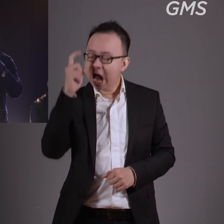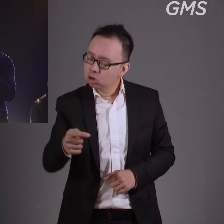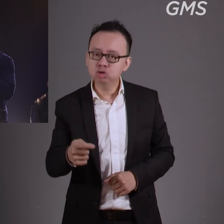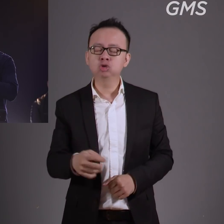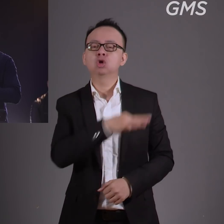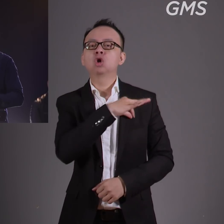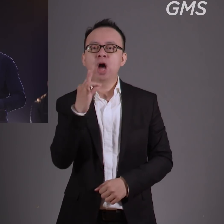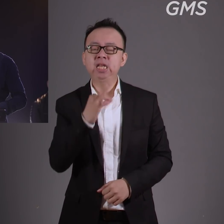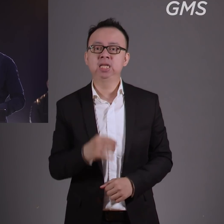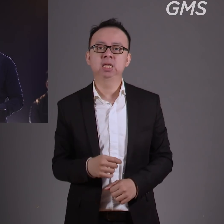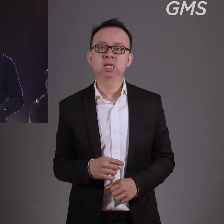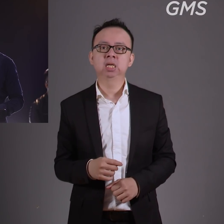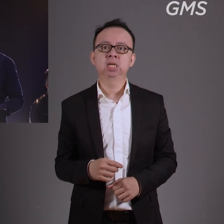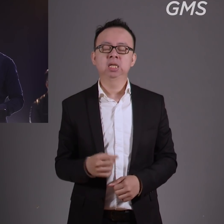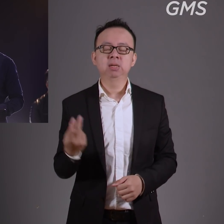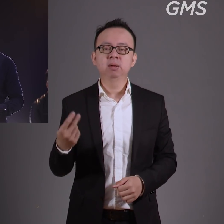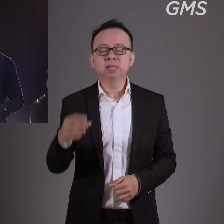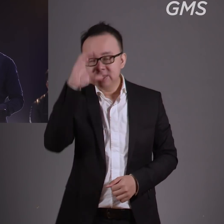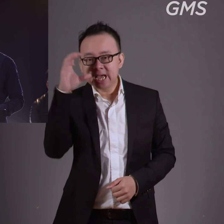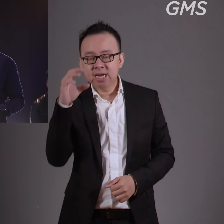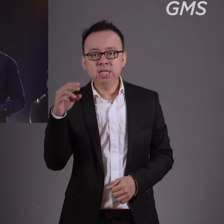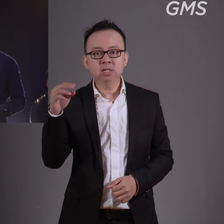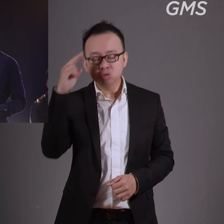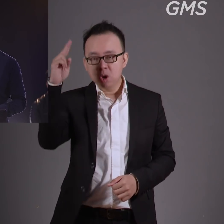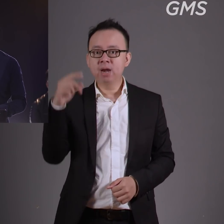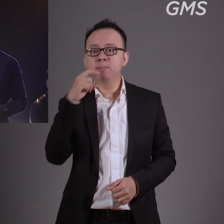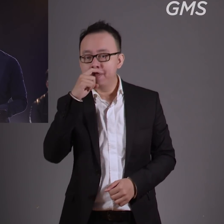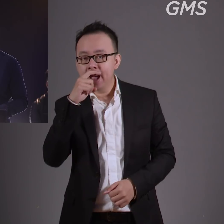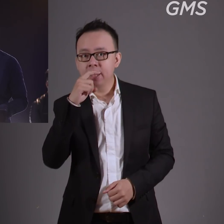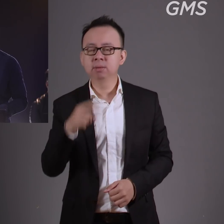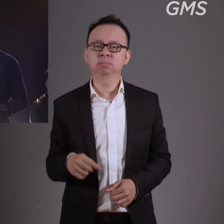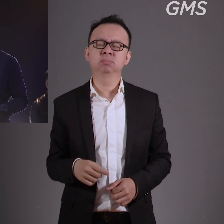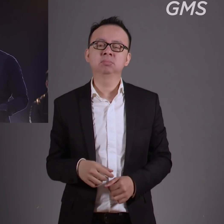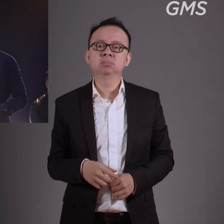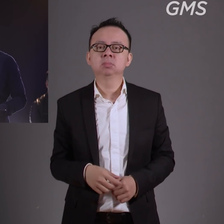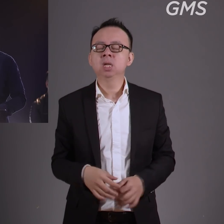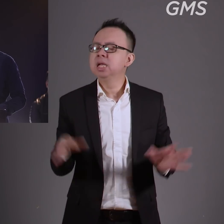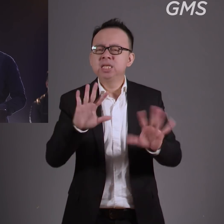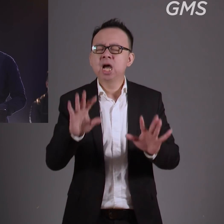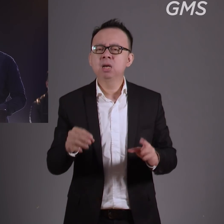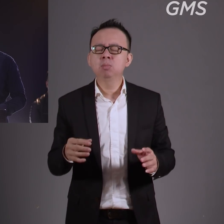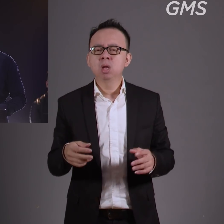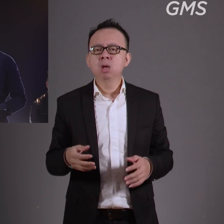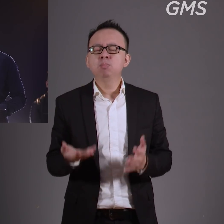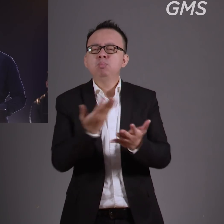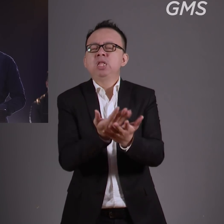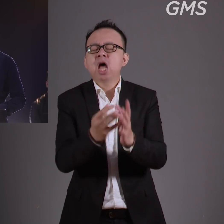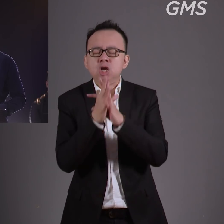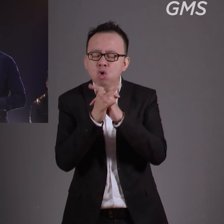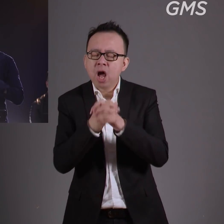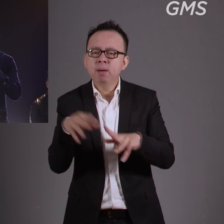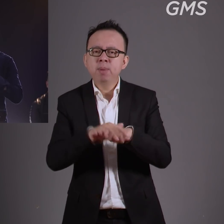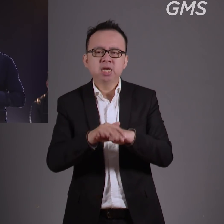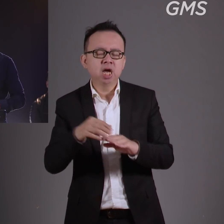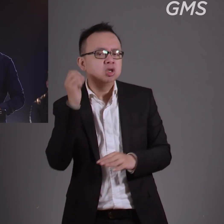dulu harus ayah. Nggak bisa titip doa sama mama, sama istrinya. Tuhan